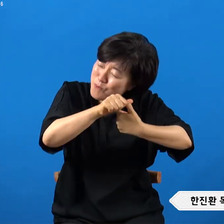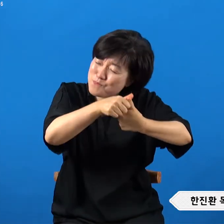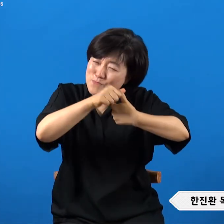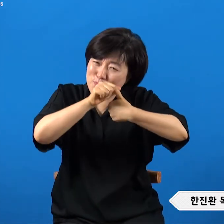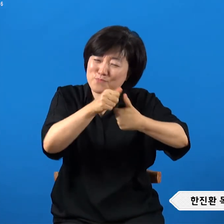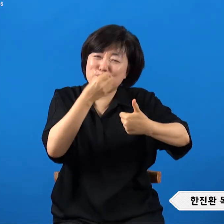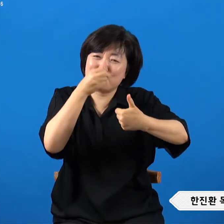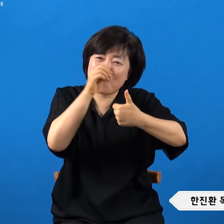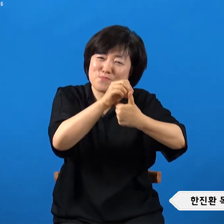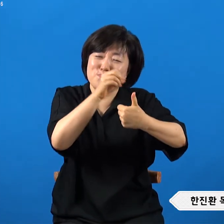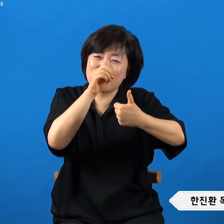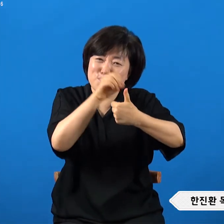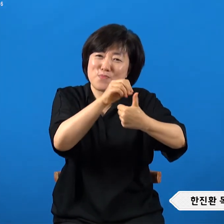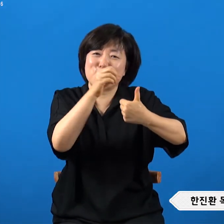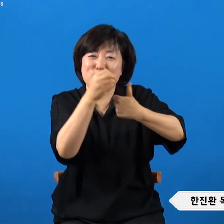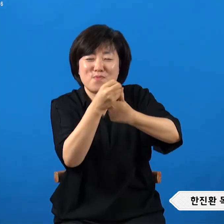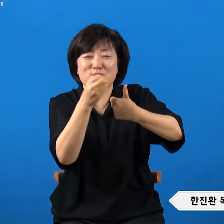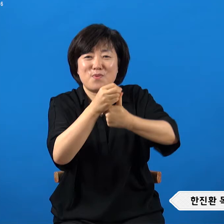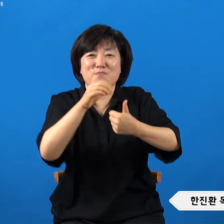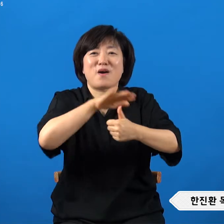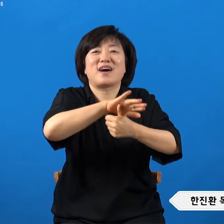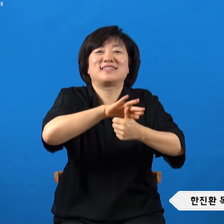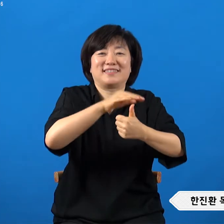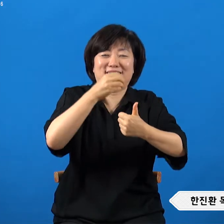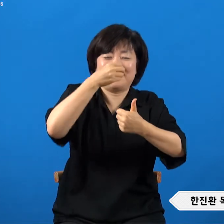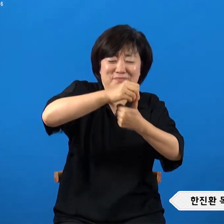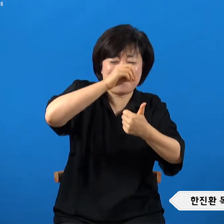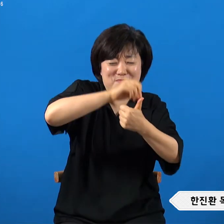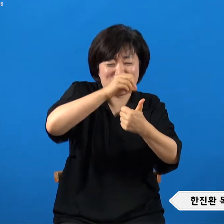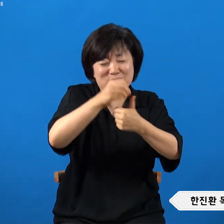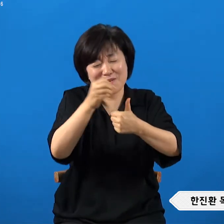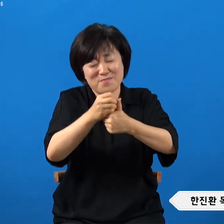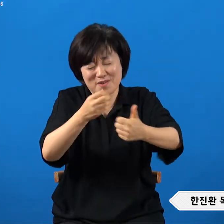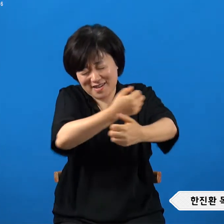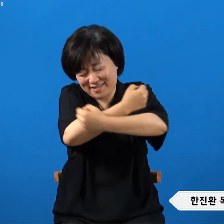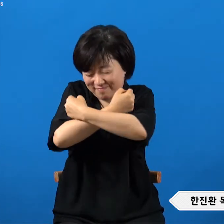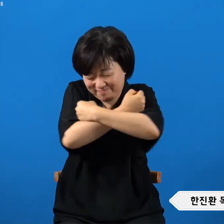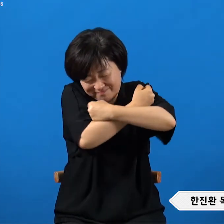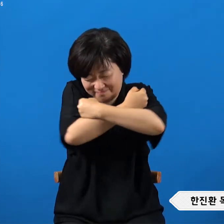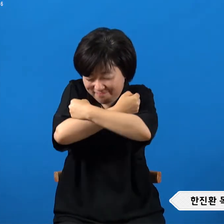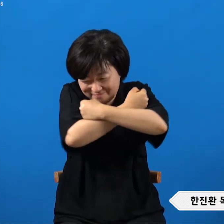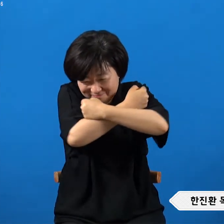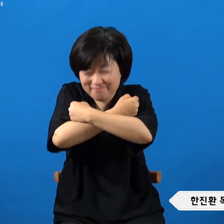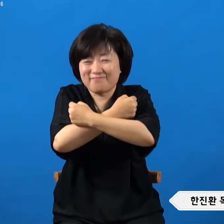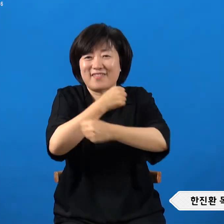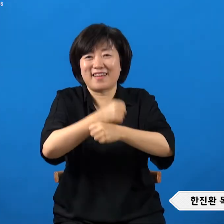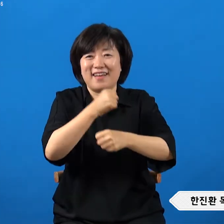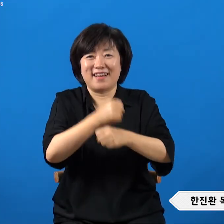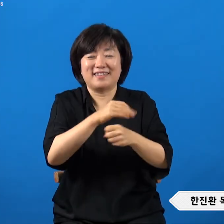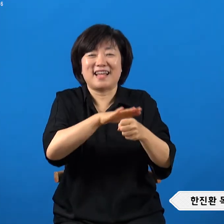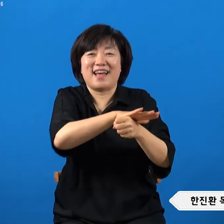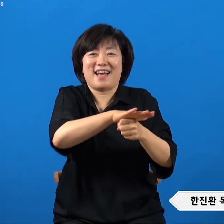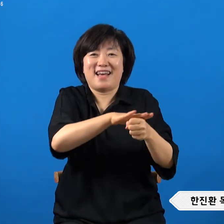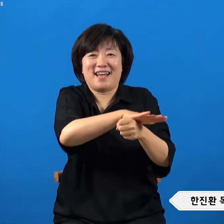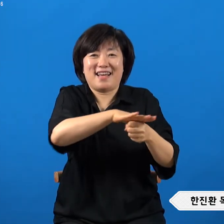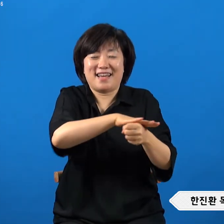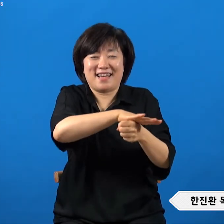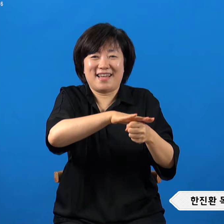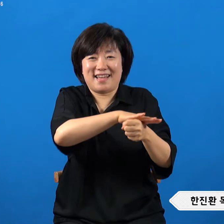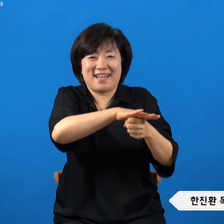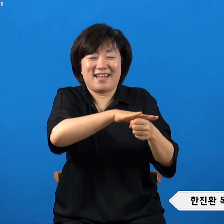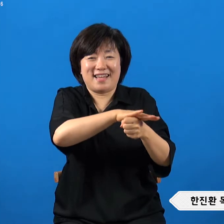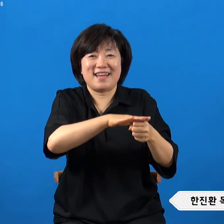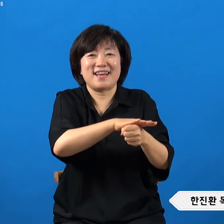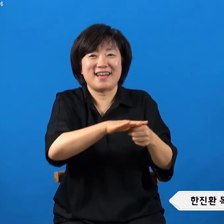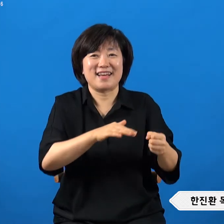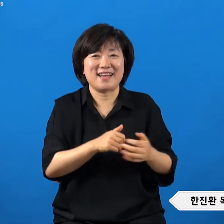부비고 뽀뽀를 하고 사랑을 쏟아붓습니다. 아들을 그냥 으스러지게 안고 하고 충동이 일어나서